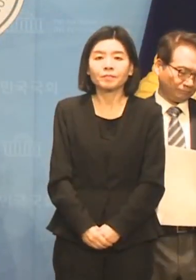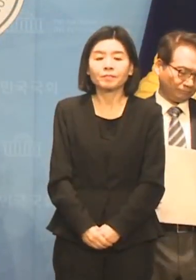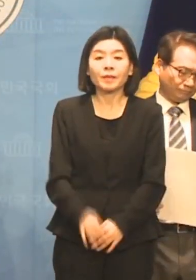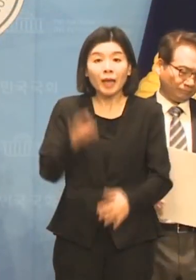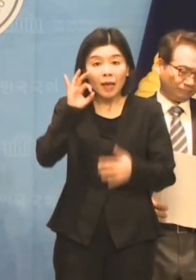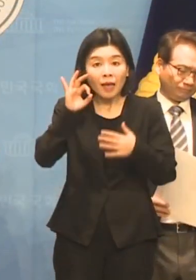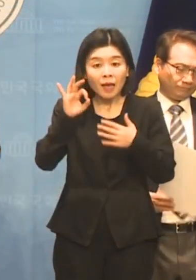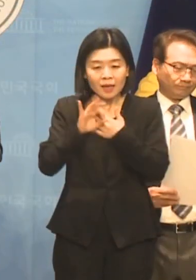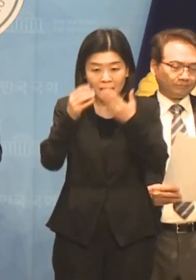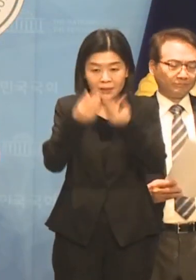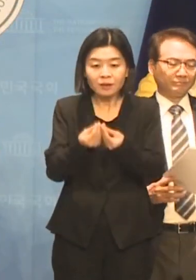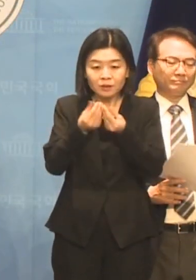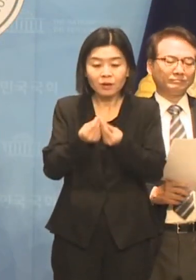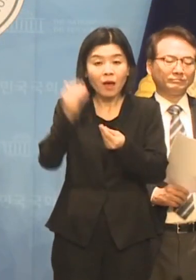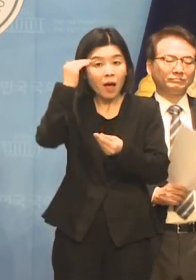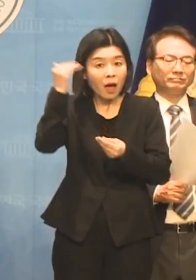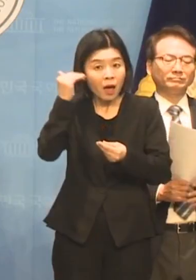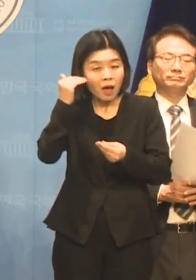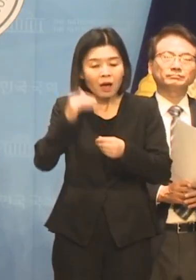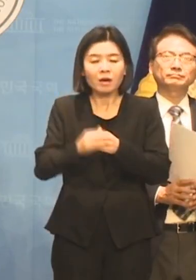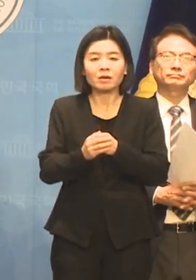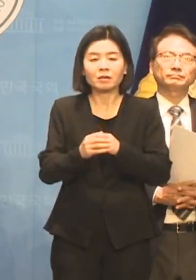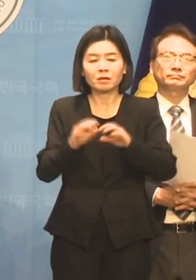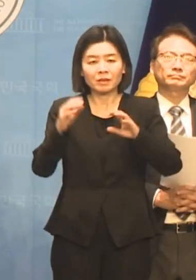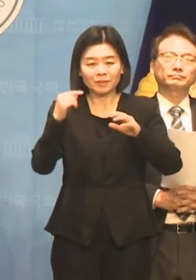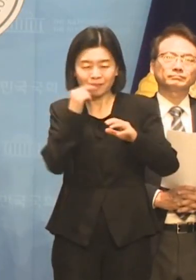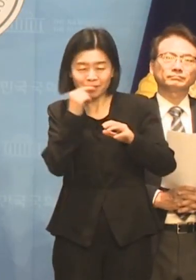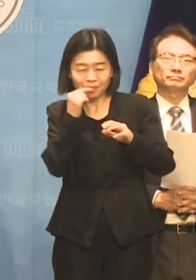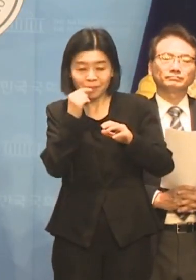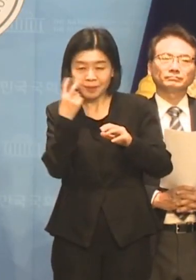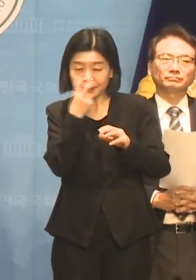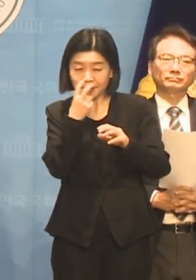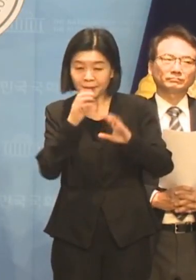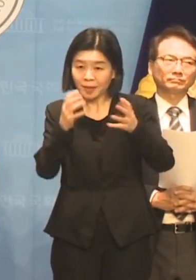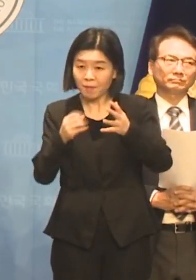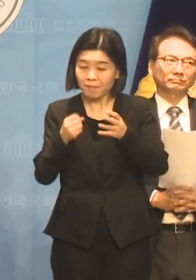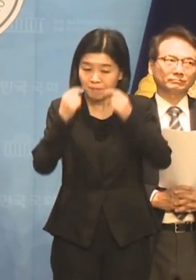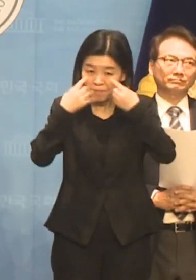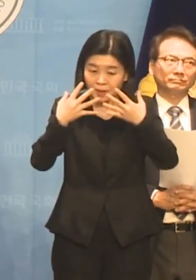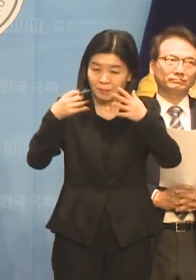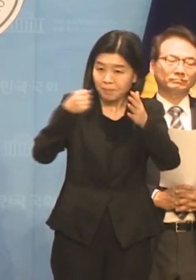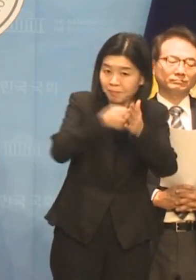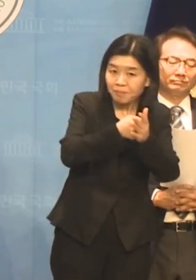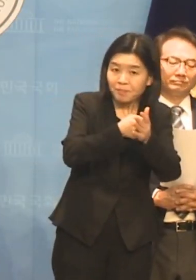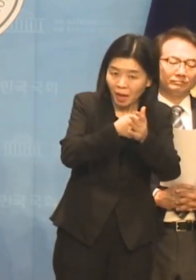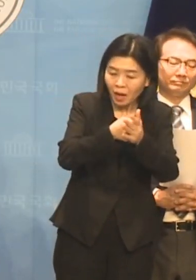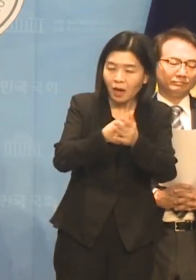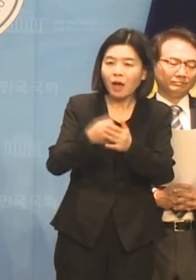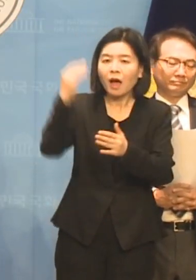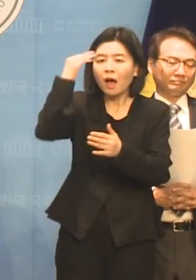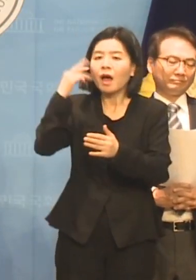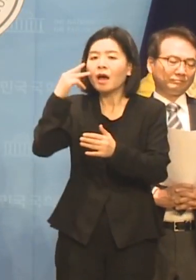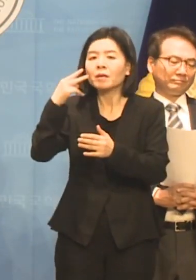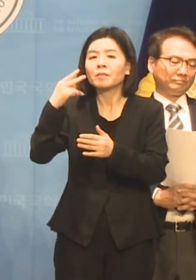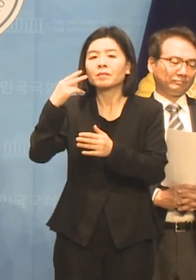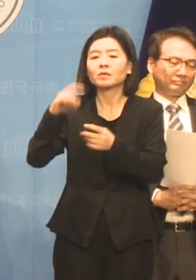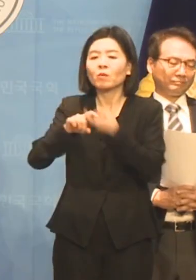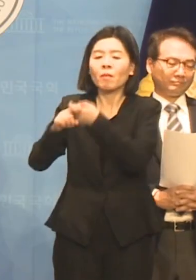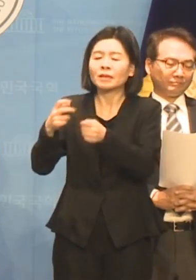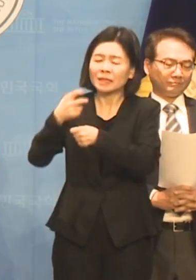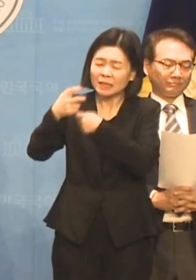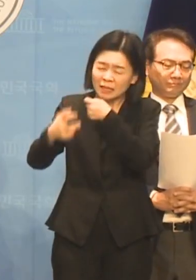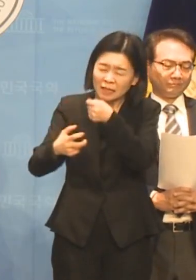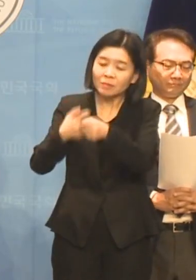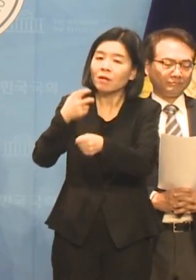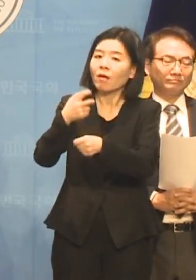만약 대한민국이 민간 국가로 확정된다면 이는 국제 신인도와 70년 한미 동맹의 질적